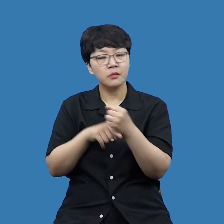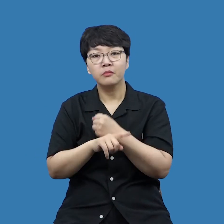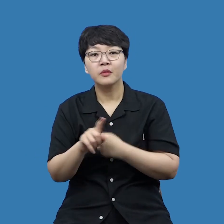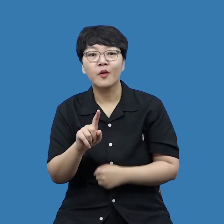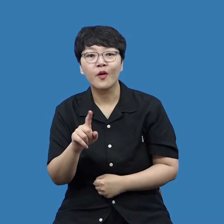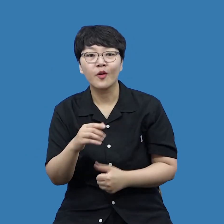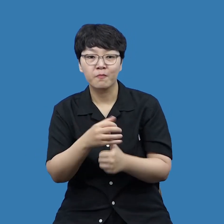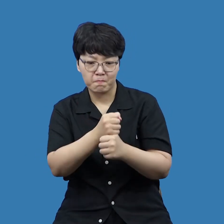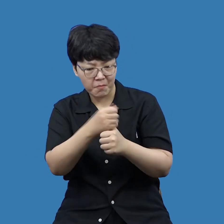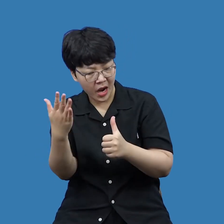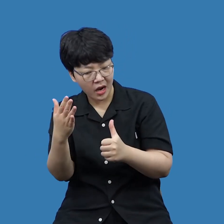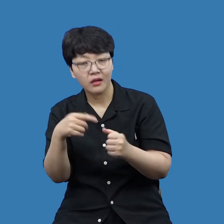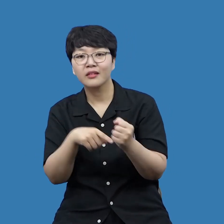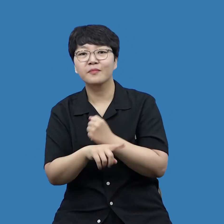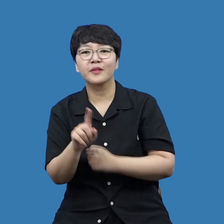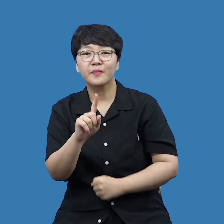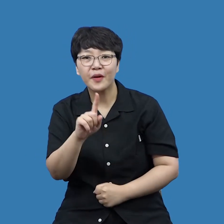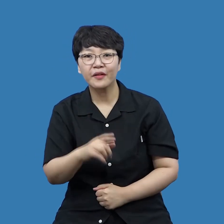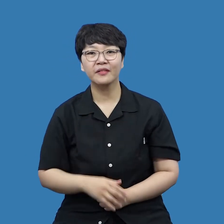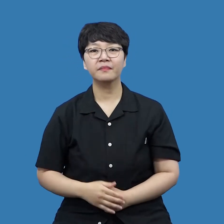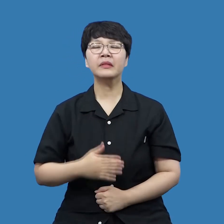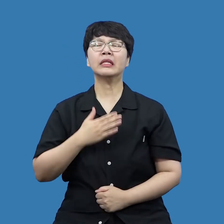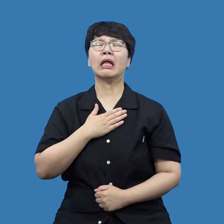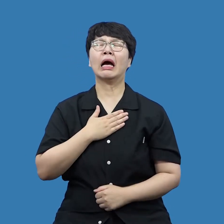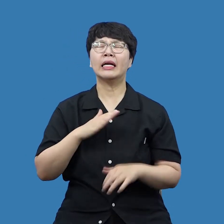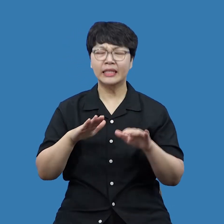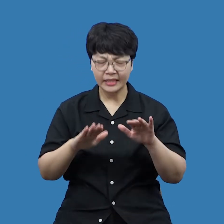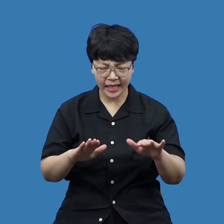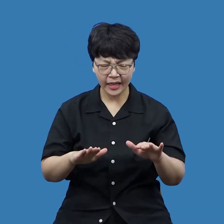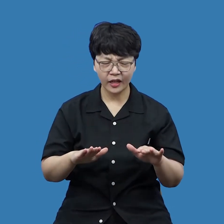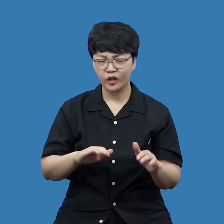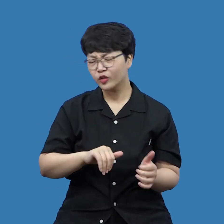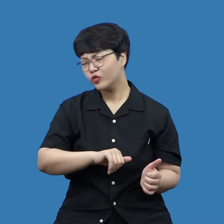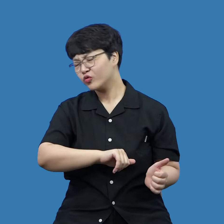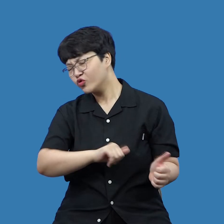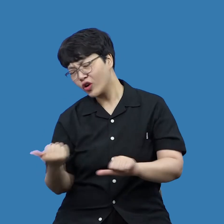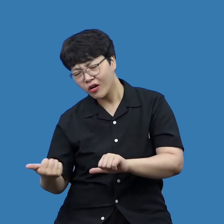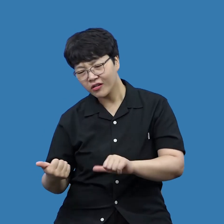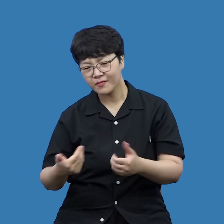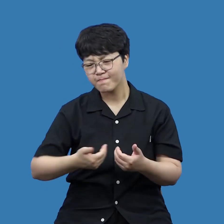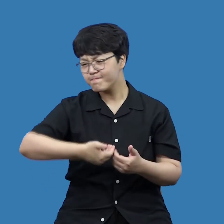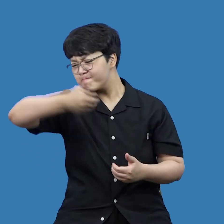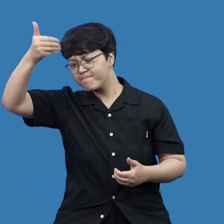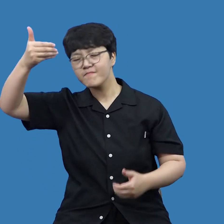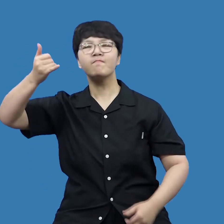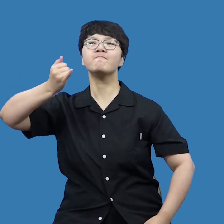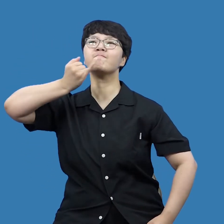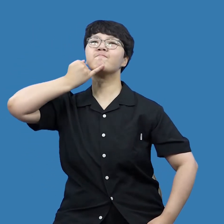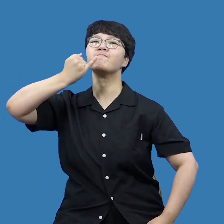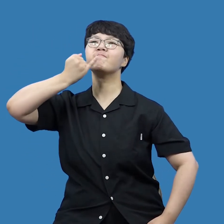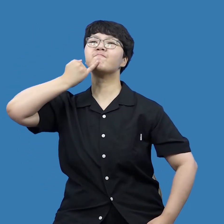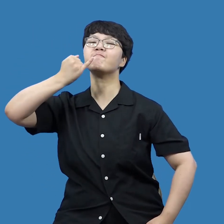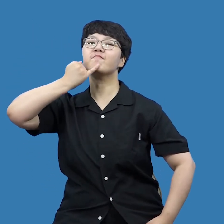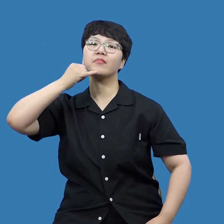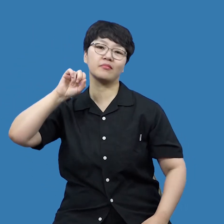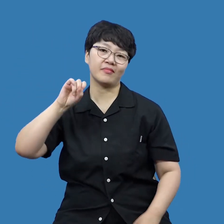종을 놓아주신단 말이 주님 이제 저는 세상을 떠나도 괜찮습니다. 이 말이에요.